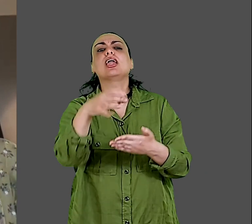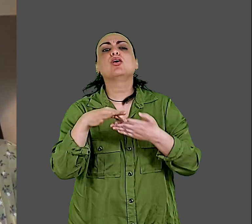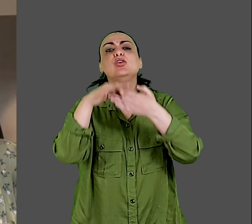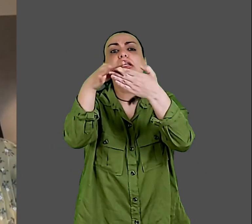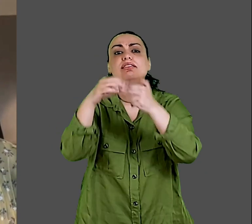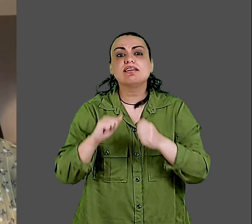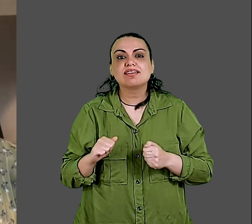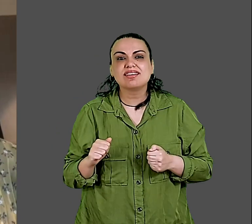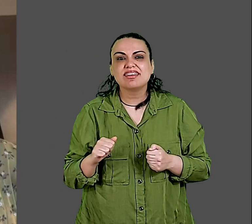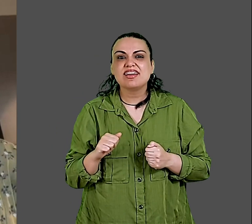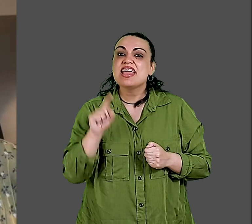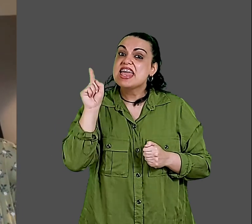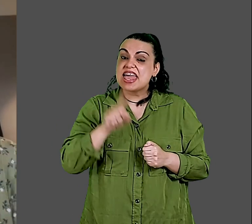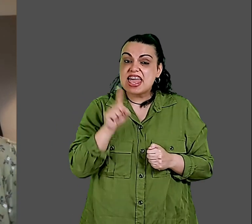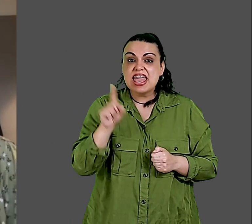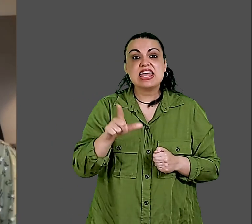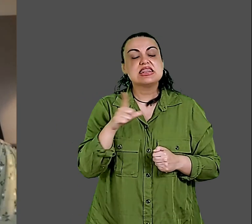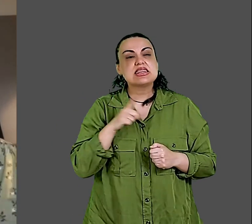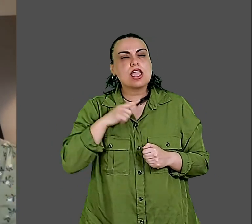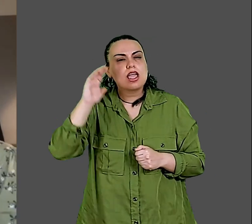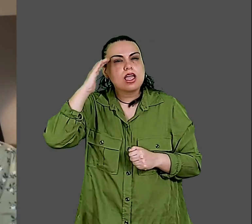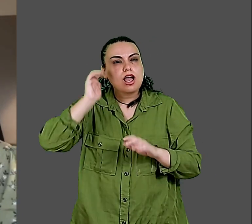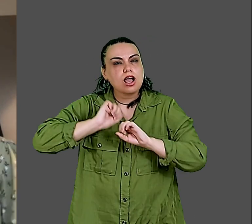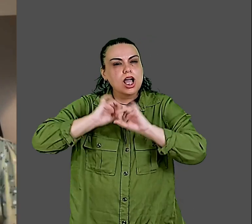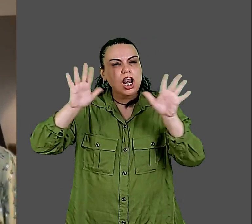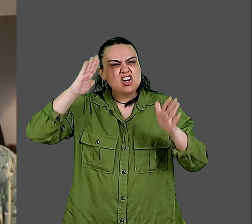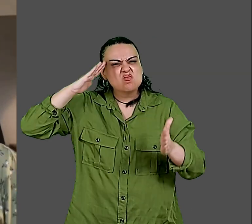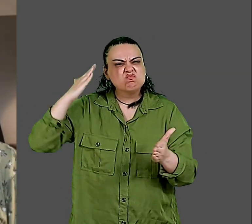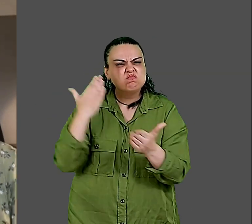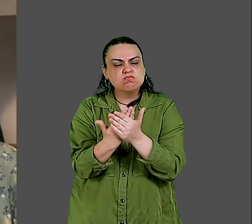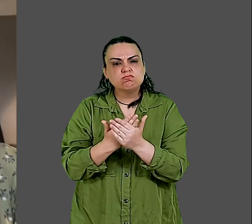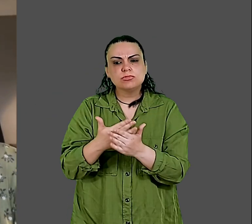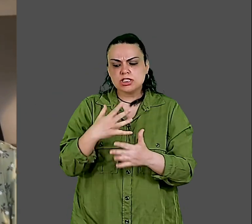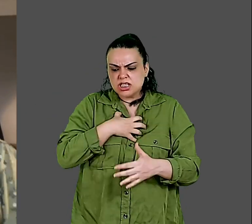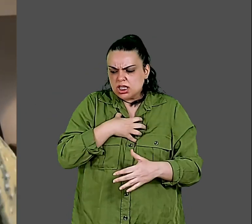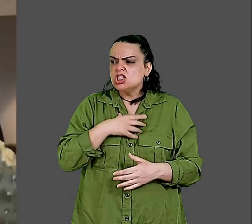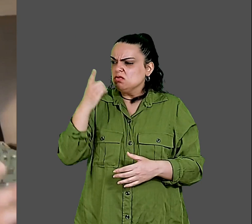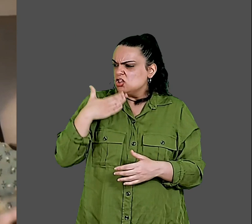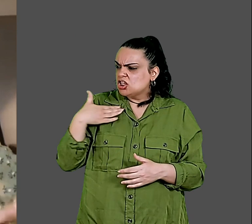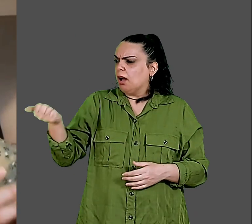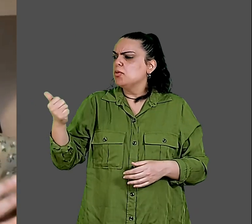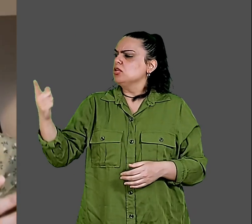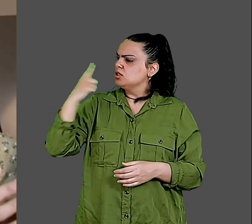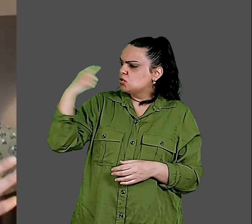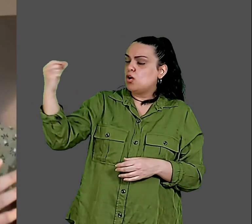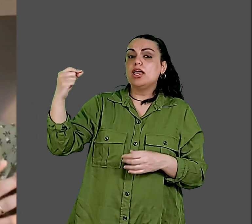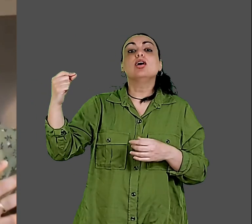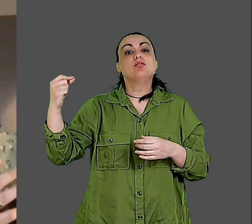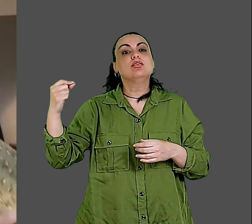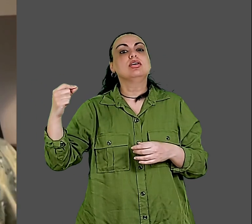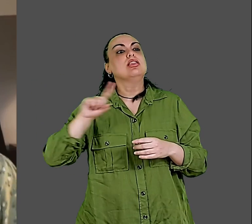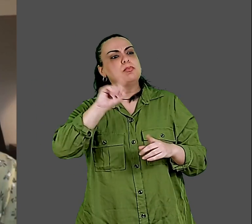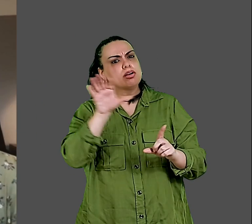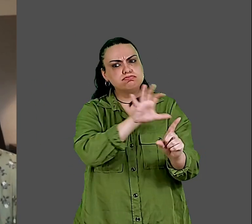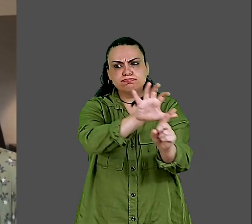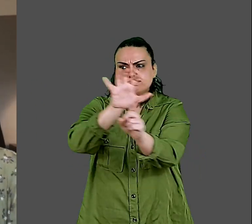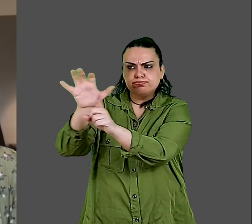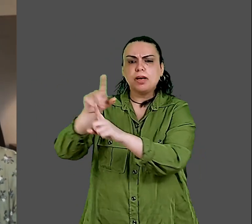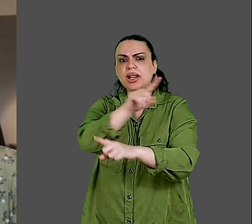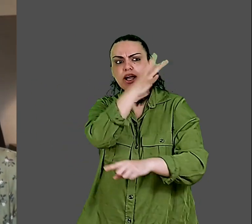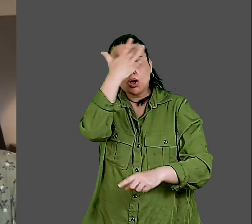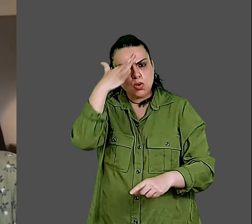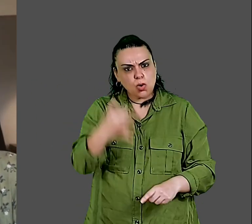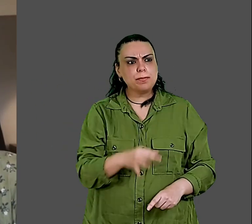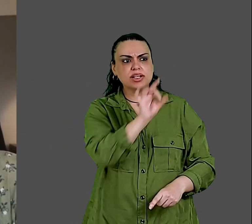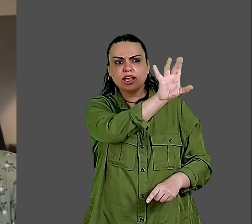O líder é a pessoa que tem maior clareza inicial do chamado. Para quê? Para poder fazer com que as pessoas compreendam o chamado que cada